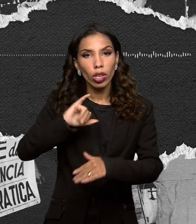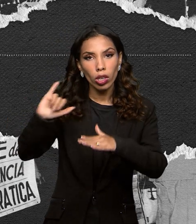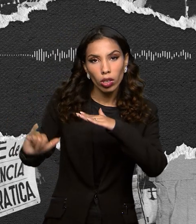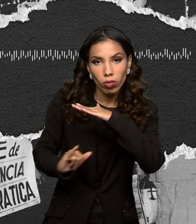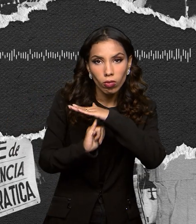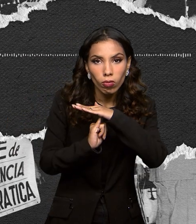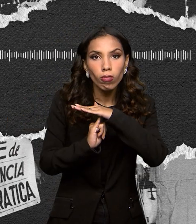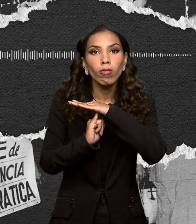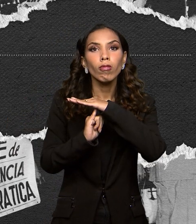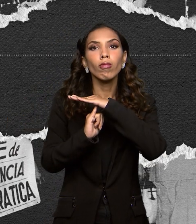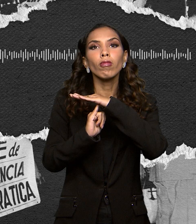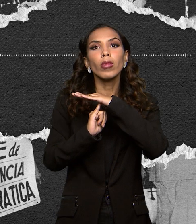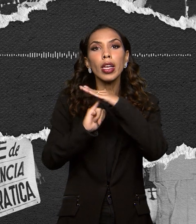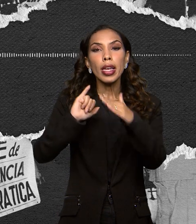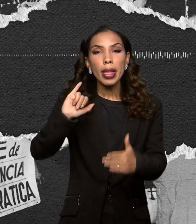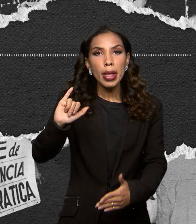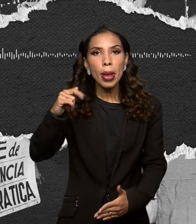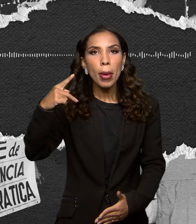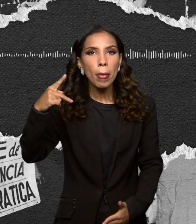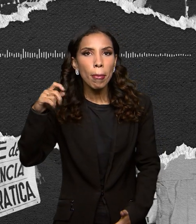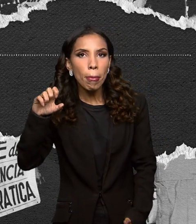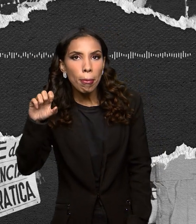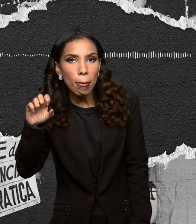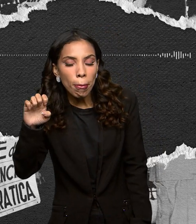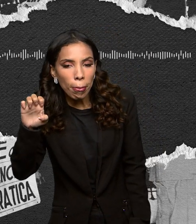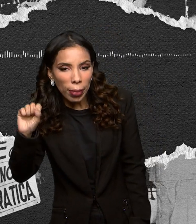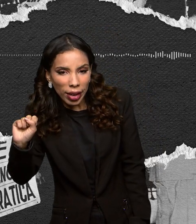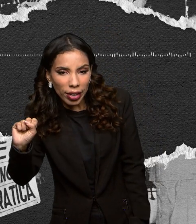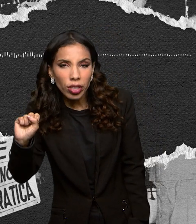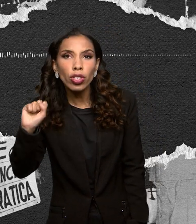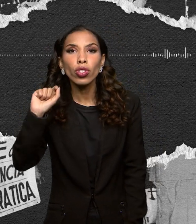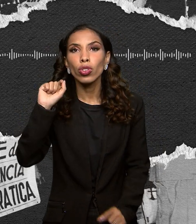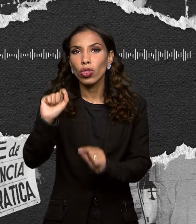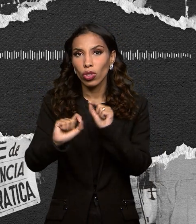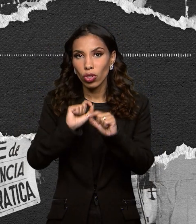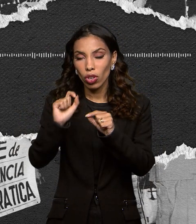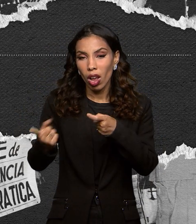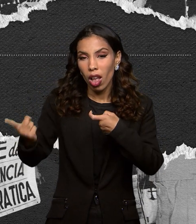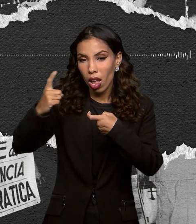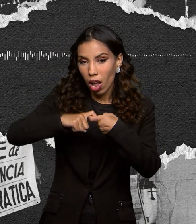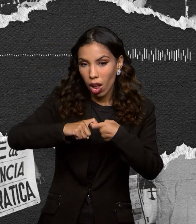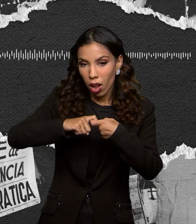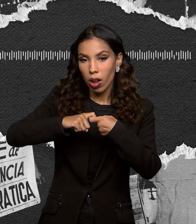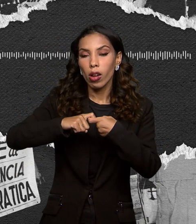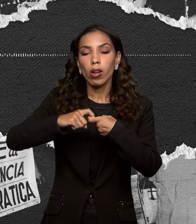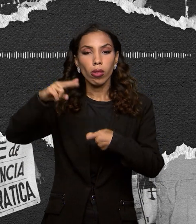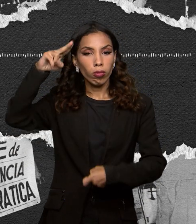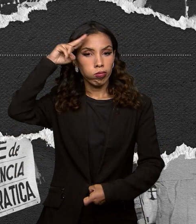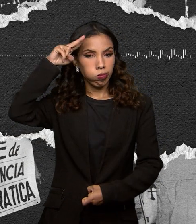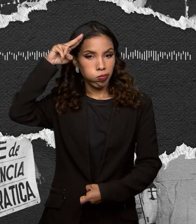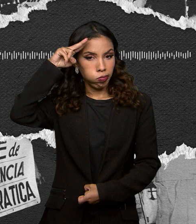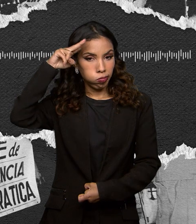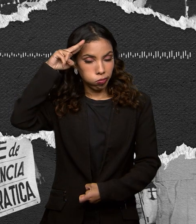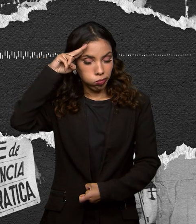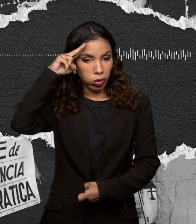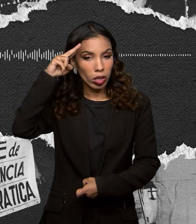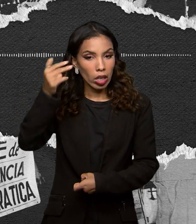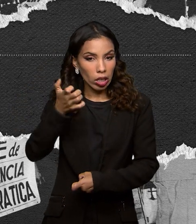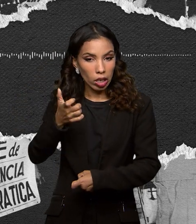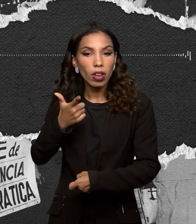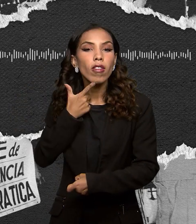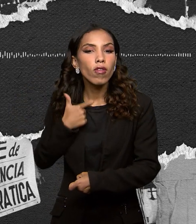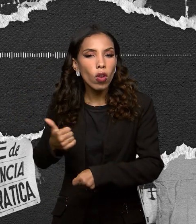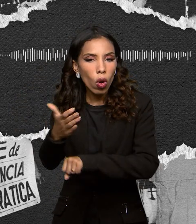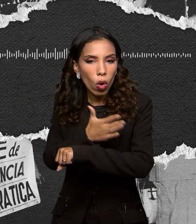chamada IPES. Essa instituição tinha relações com os militares. Um grande nome